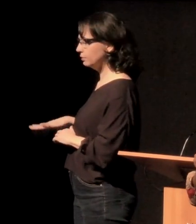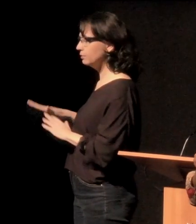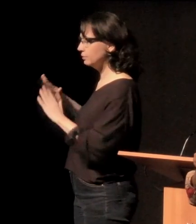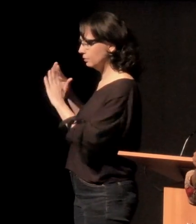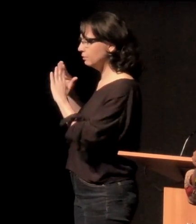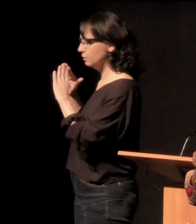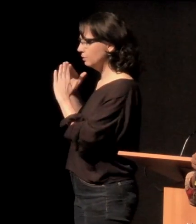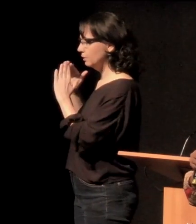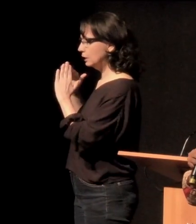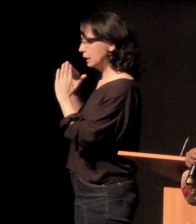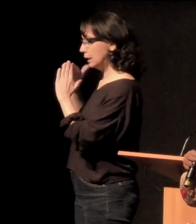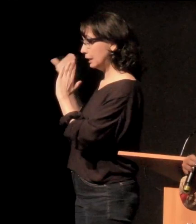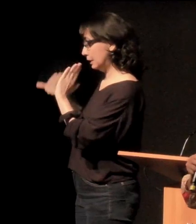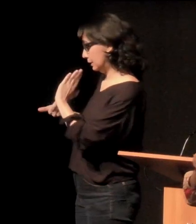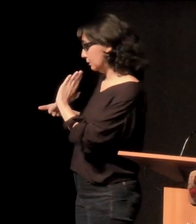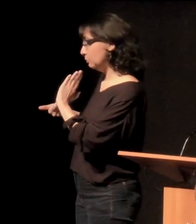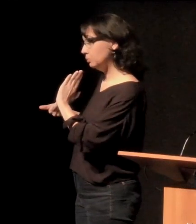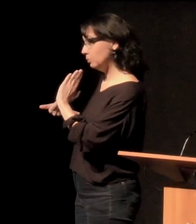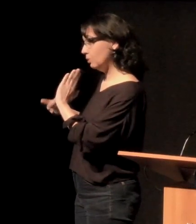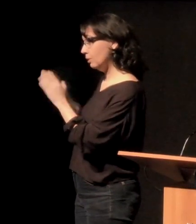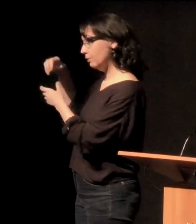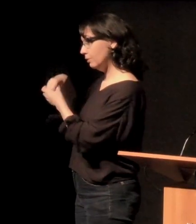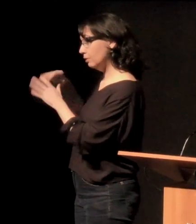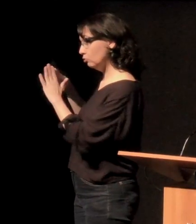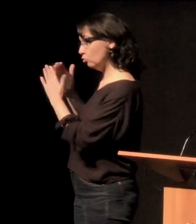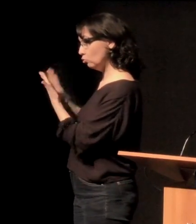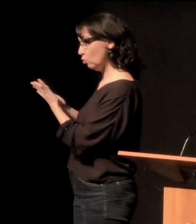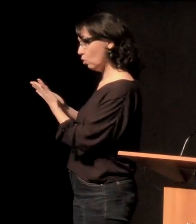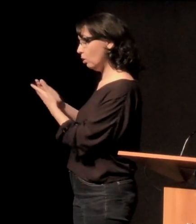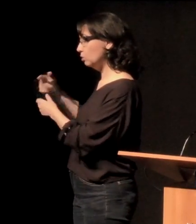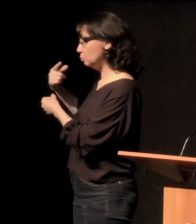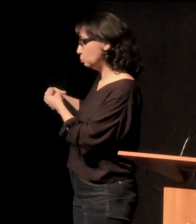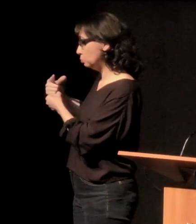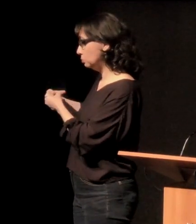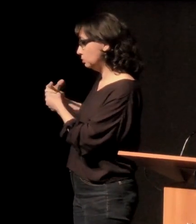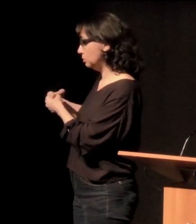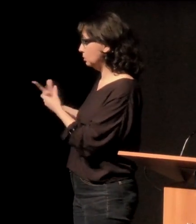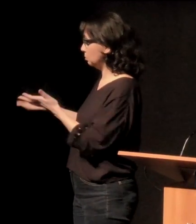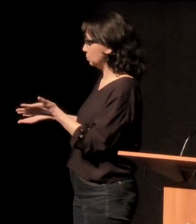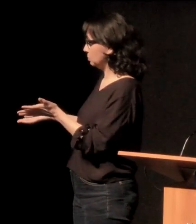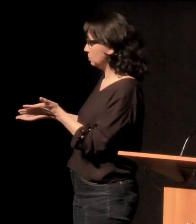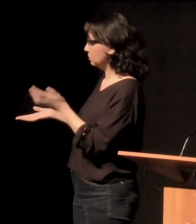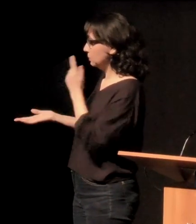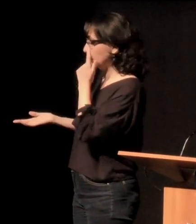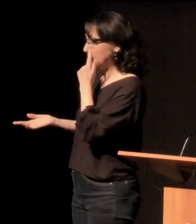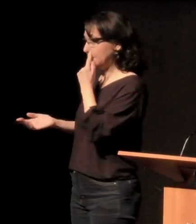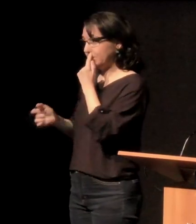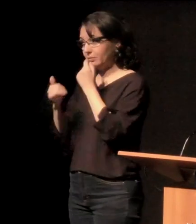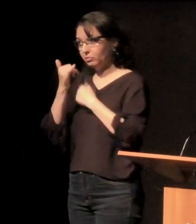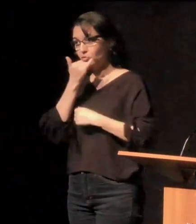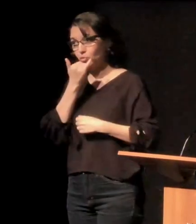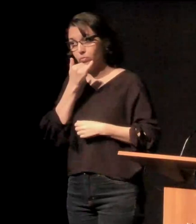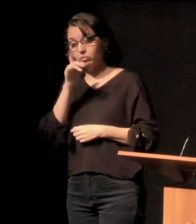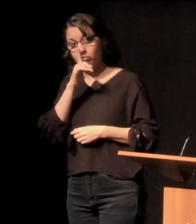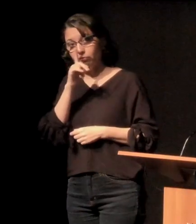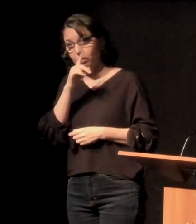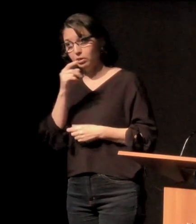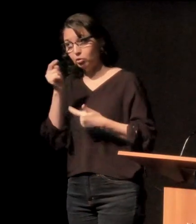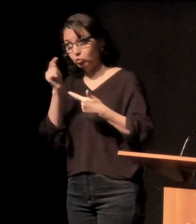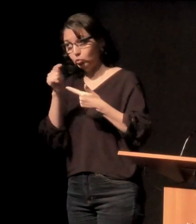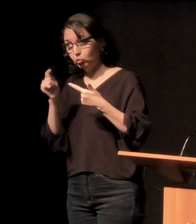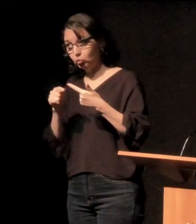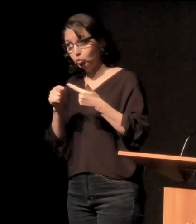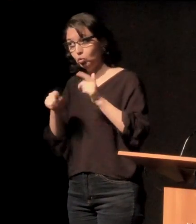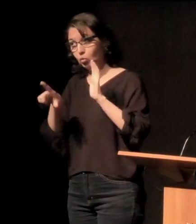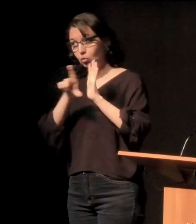de direito né não tem para as crianças quilombolas não recebem não estão numa escola